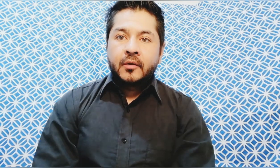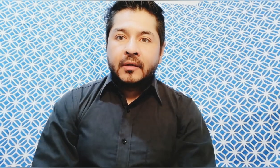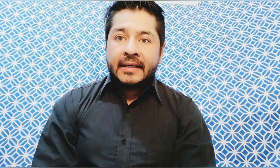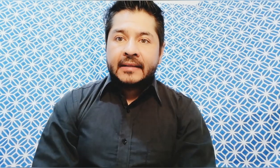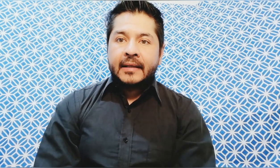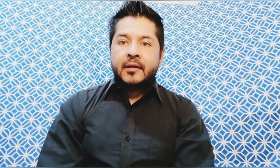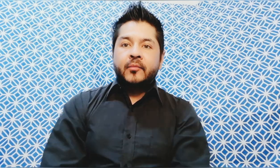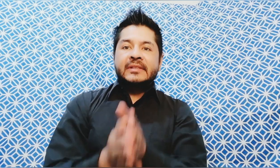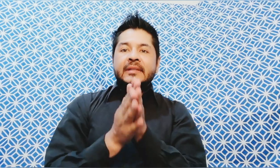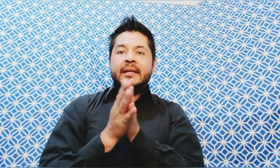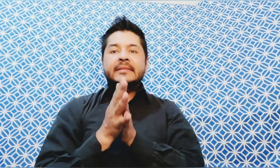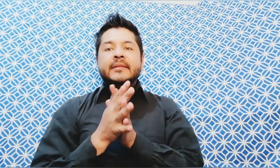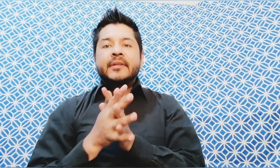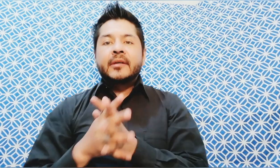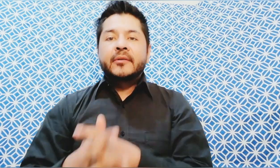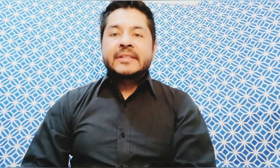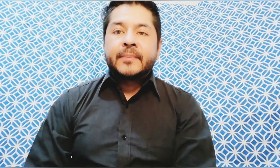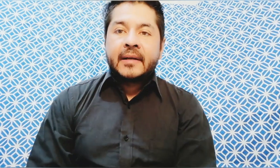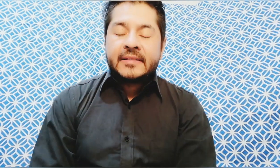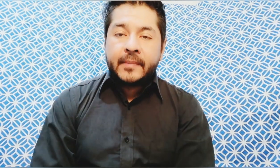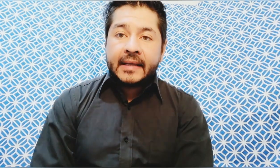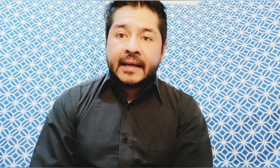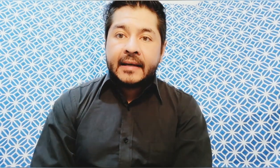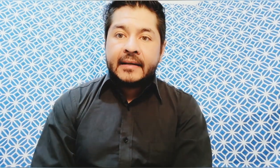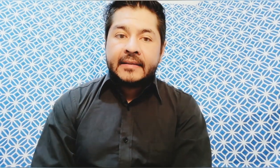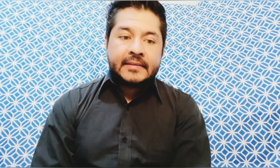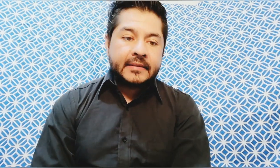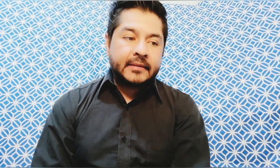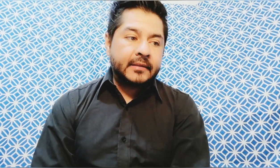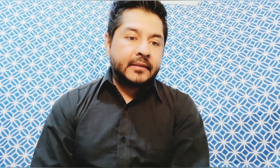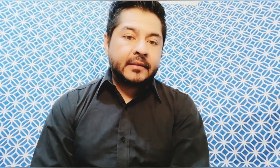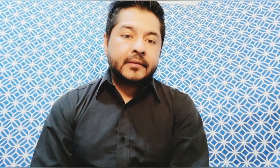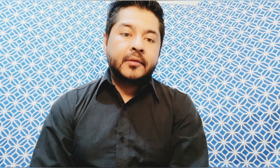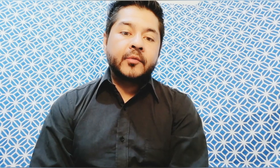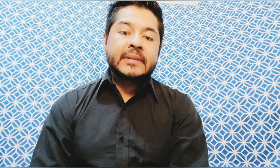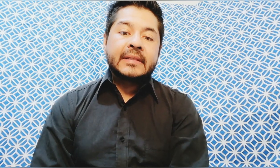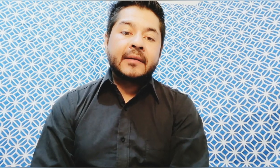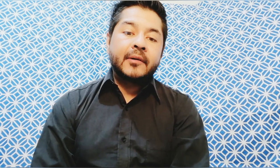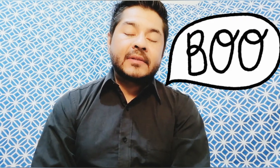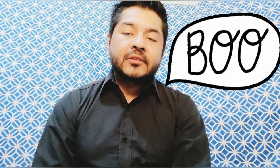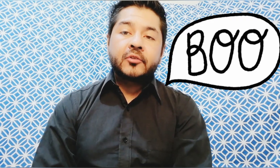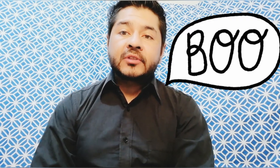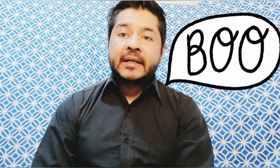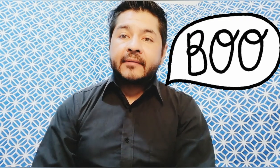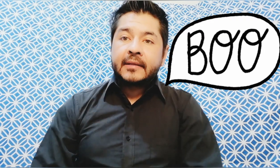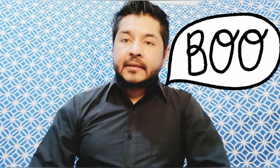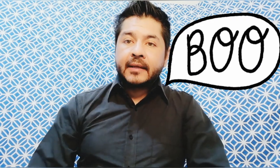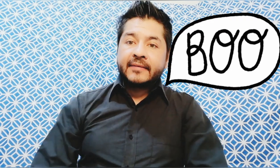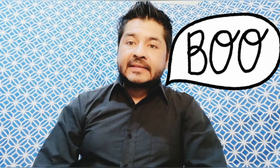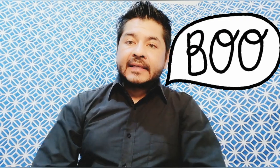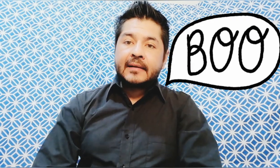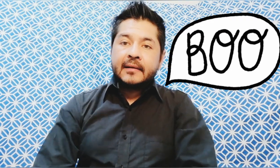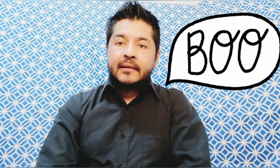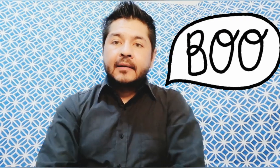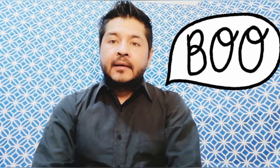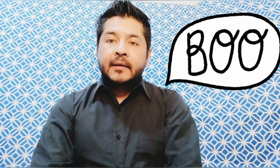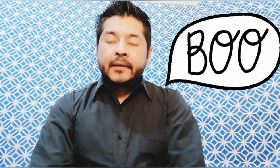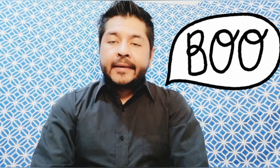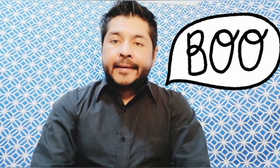Hola, ¿qué tal? ¿Cómo están? Este video es para explicarles cómo va a ser la evaluación. Nos acaban de avisar que